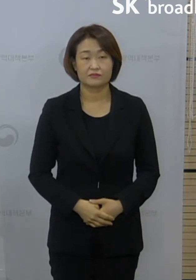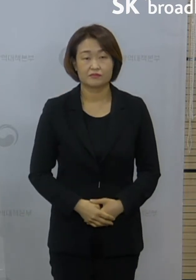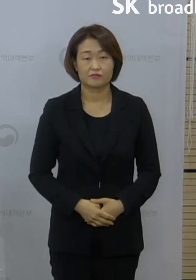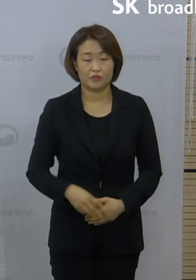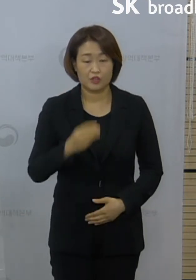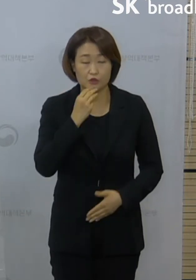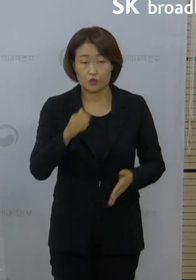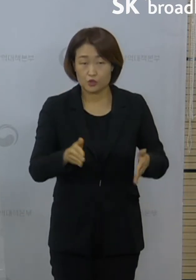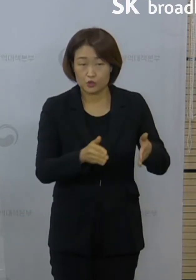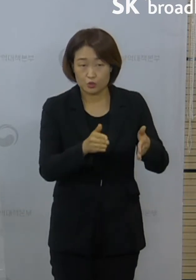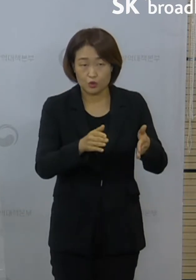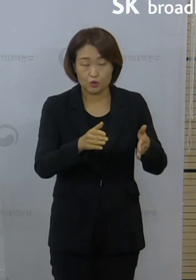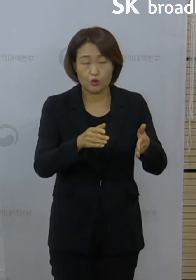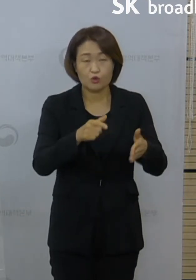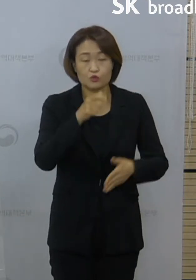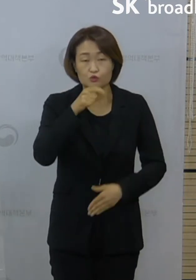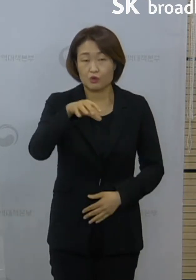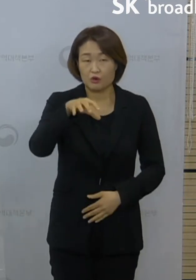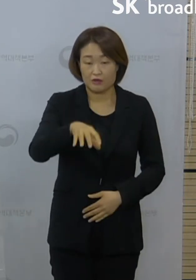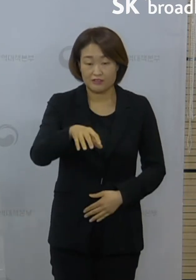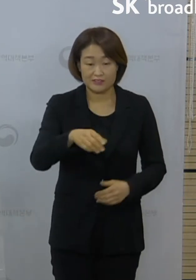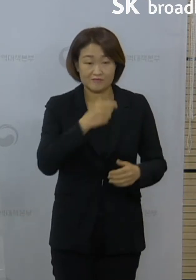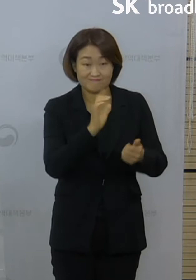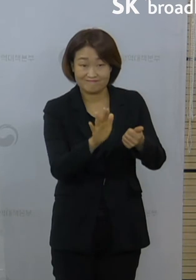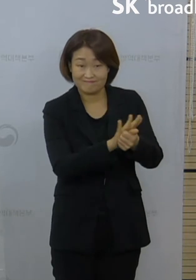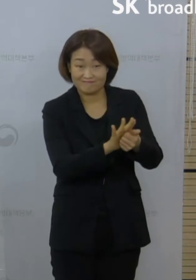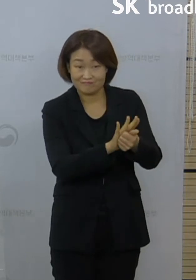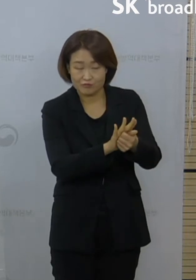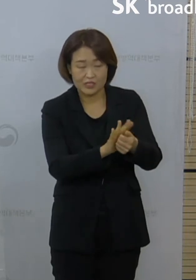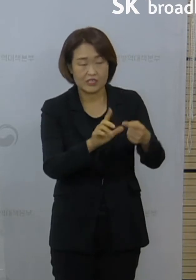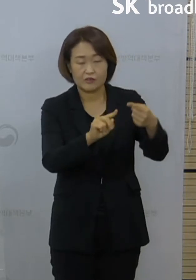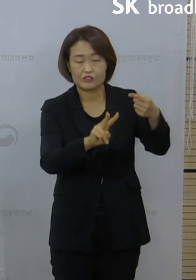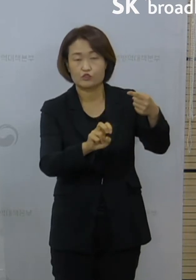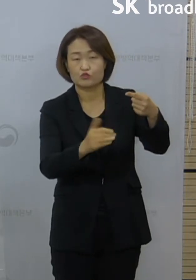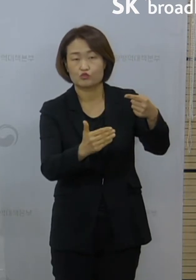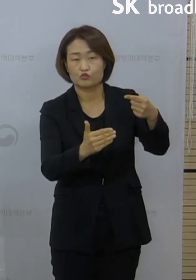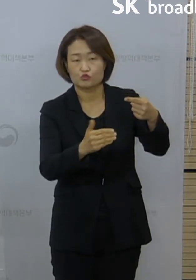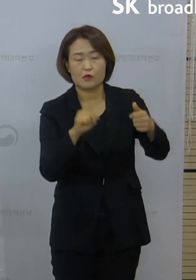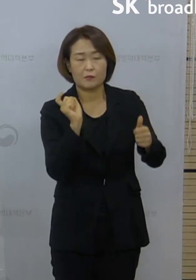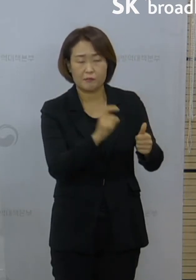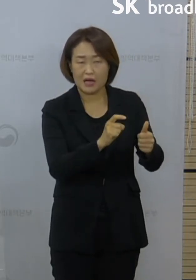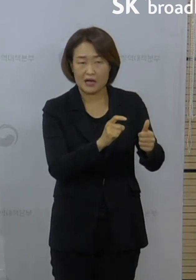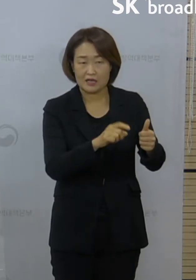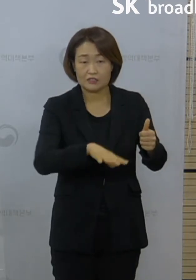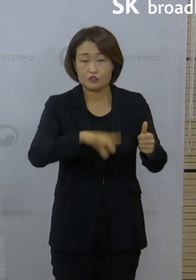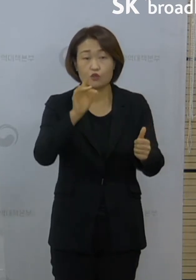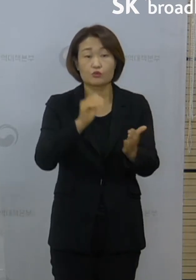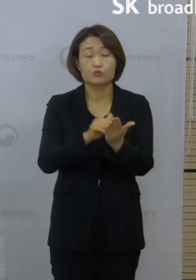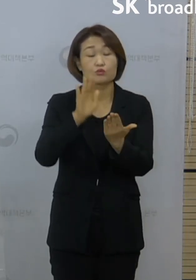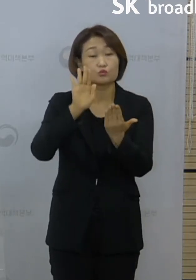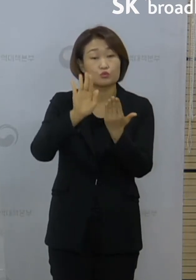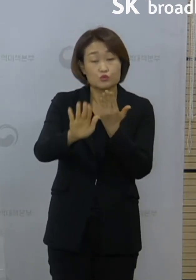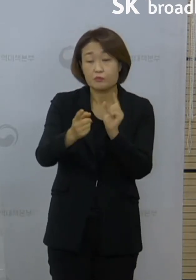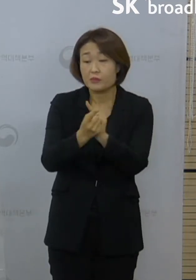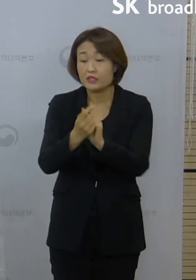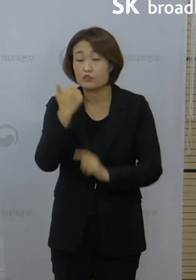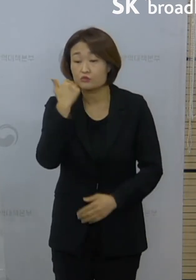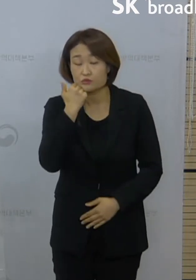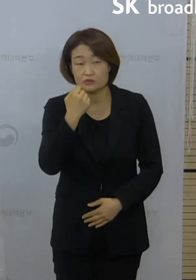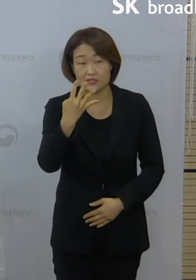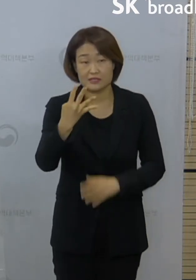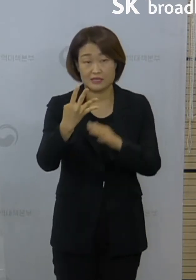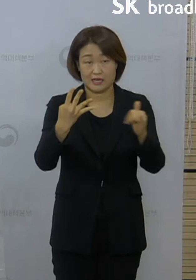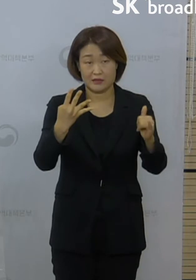경기도 수원시 요양원과 관련해서 1월 29일 이후 접촉자 추적 관리 중에 4명이 추가